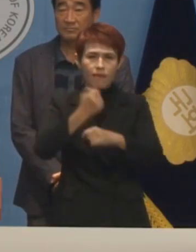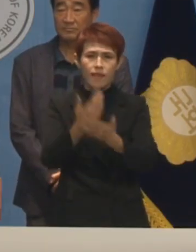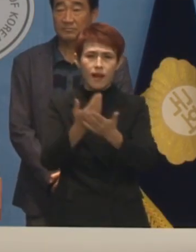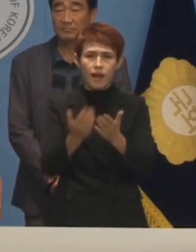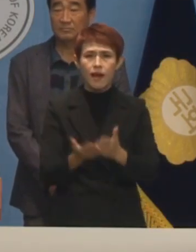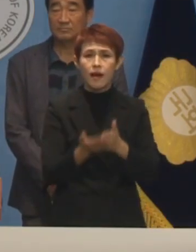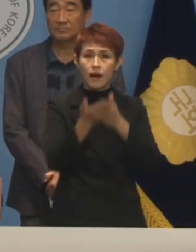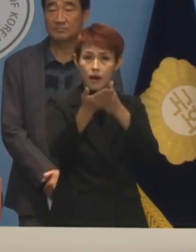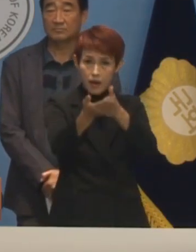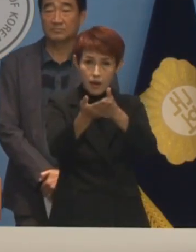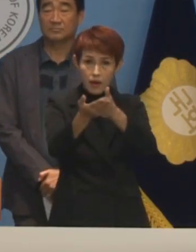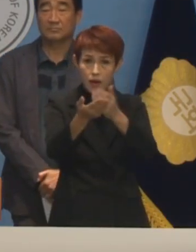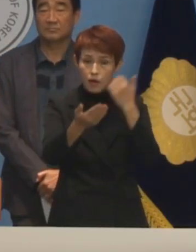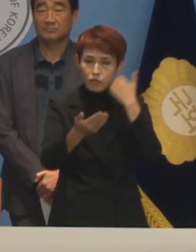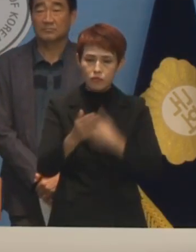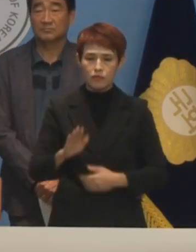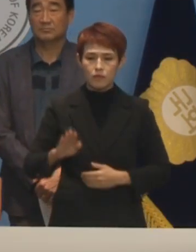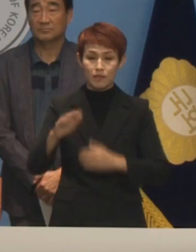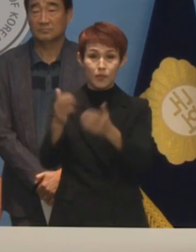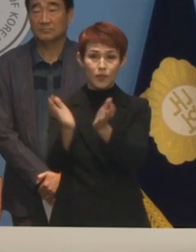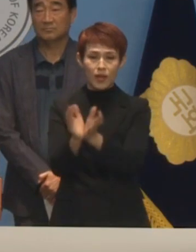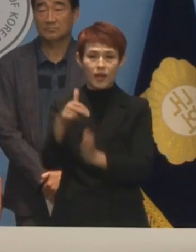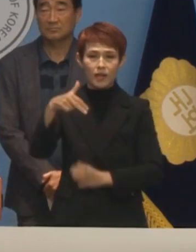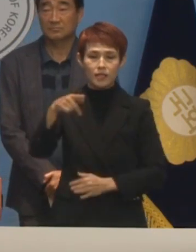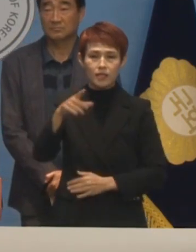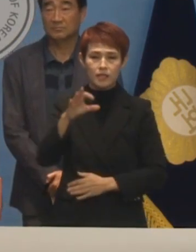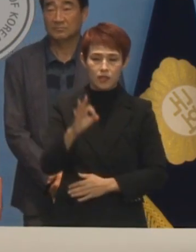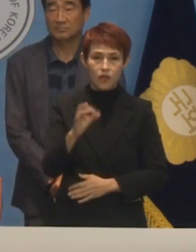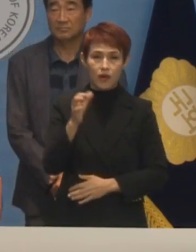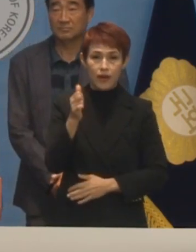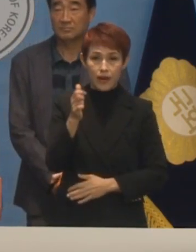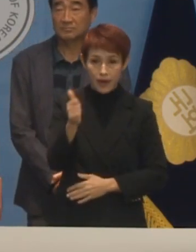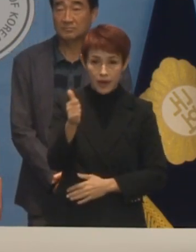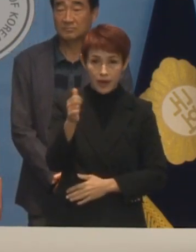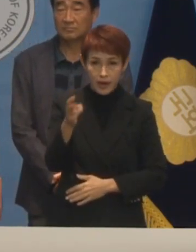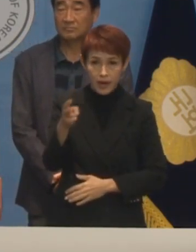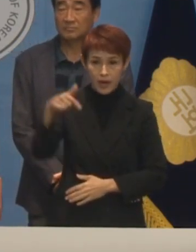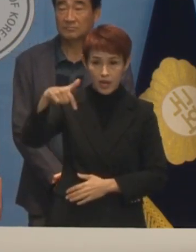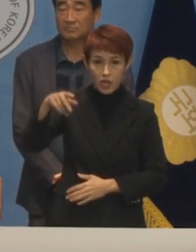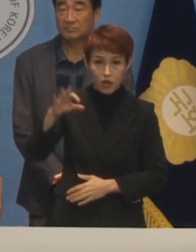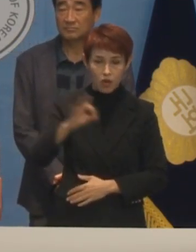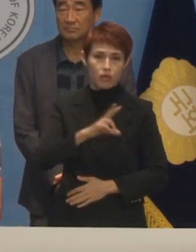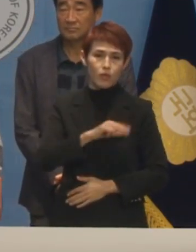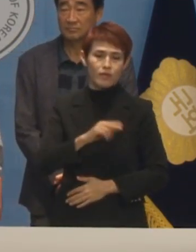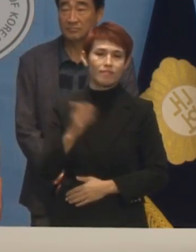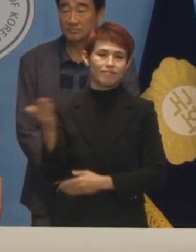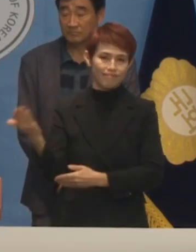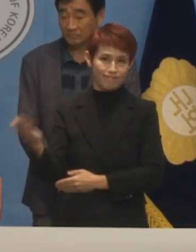발언을 우리 진보당의 정혜경 국회의원님 모시고 발언 듣도록 하겠습니다.